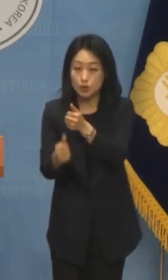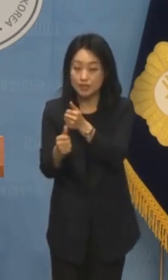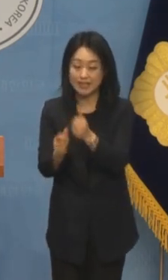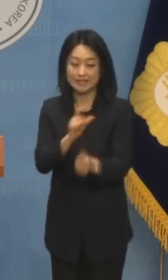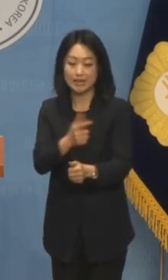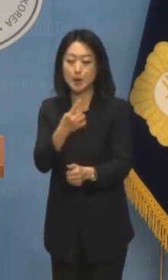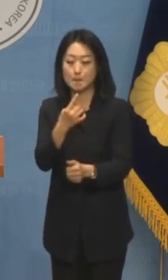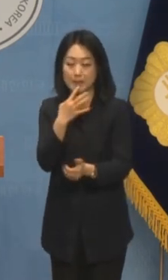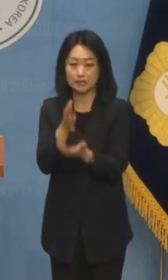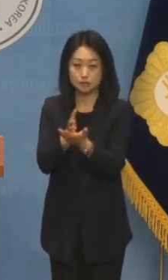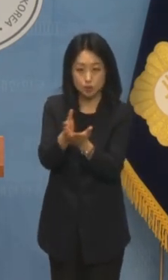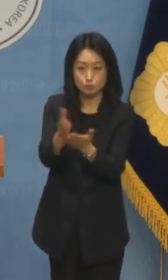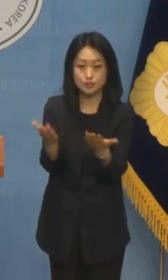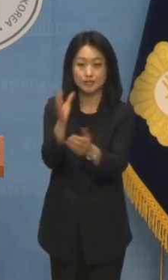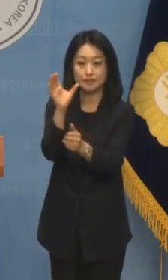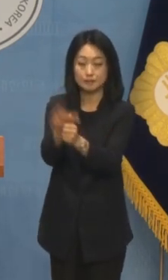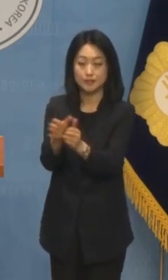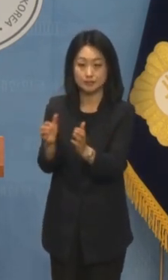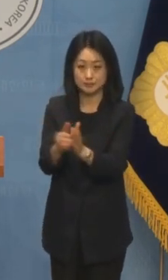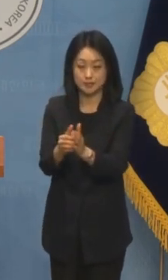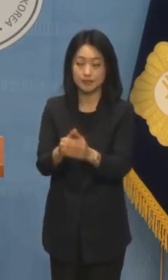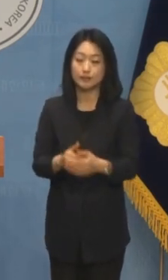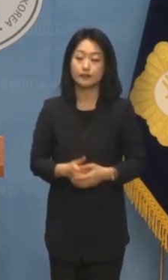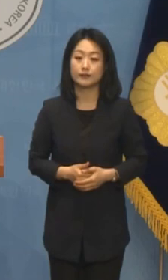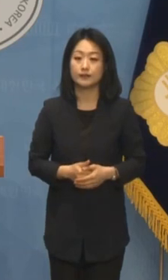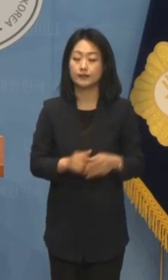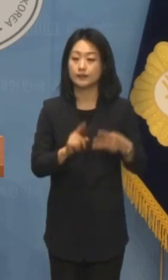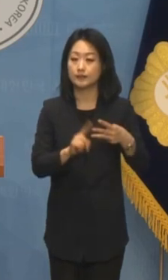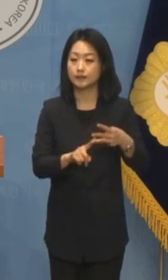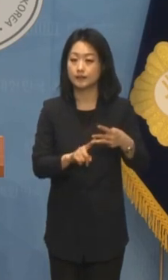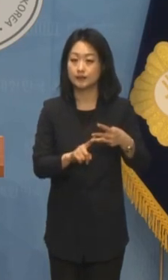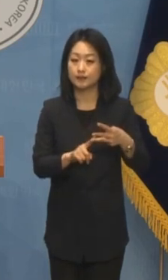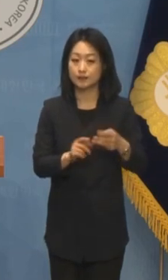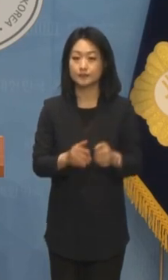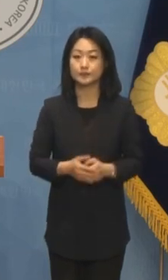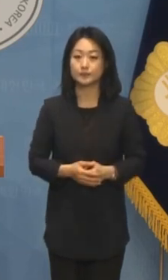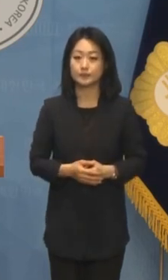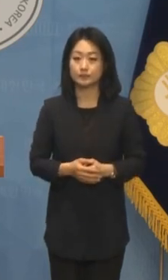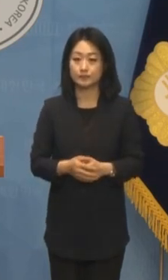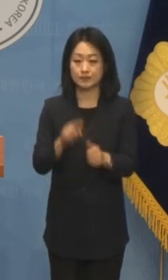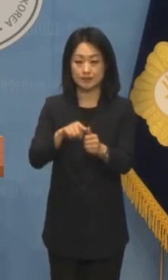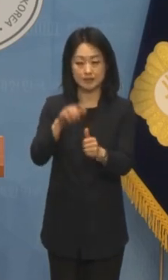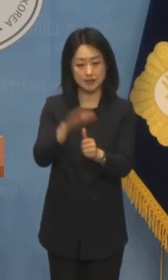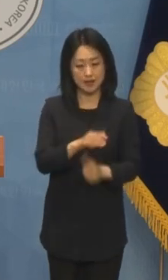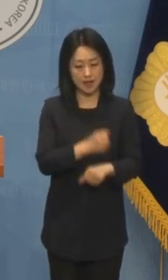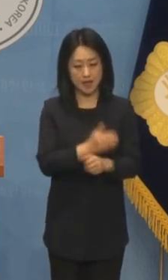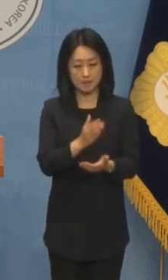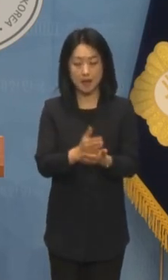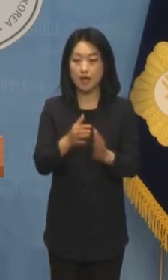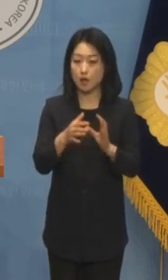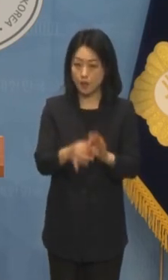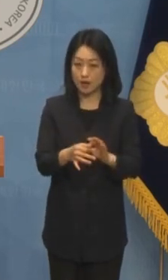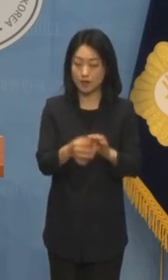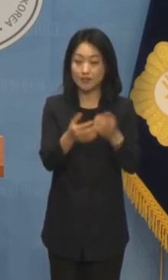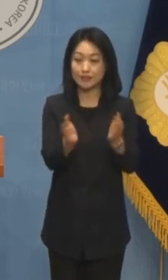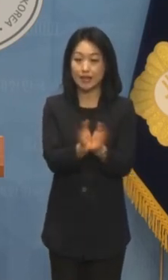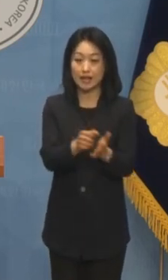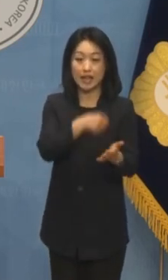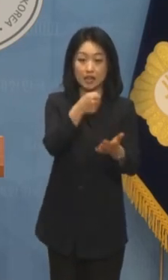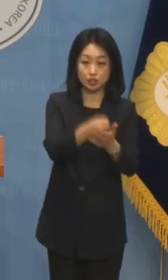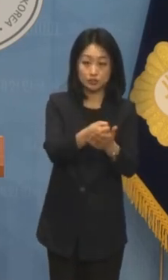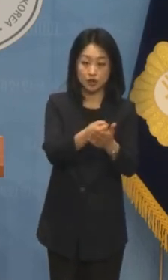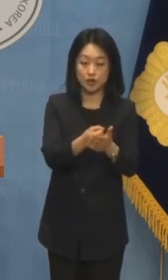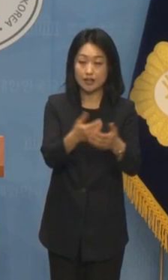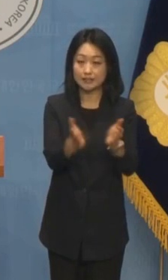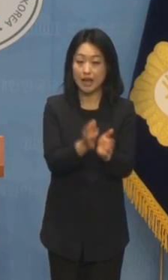심사만 맞도록 했습니다 셋째 부적격 심사 기준에 당의 결정 및 당론을